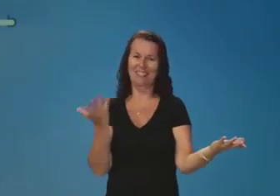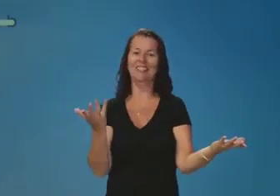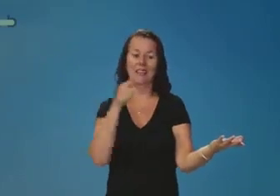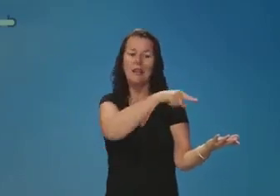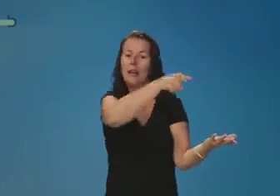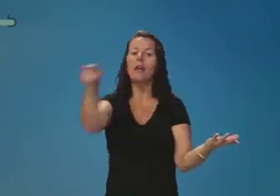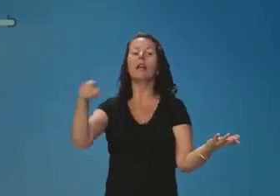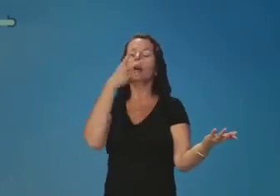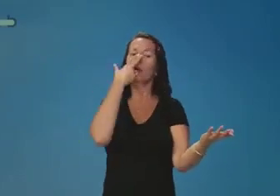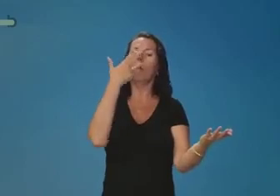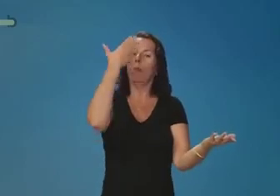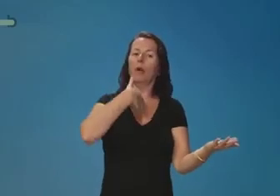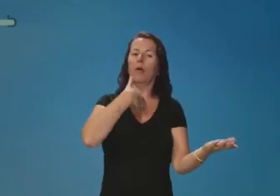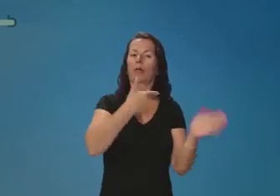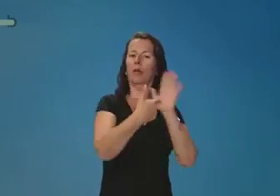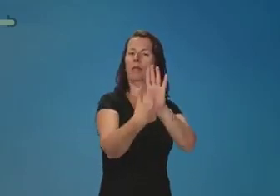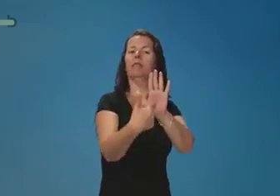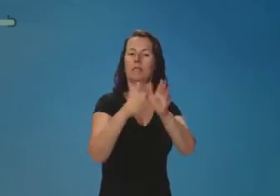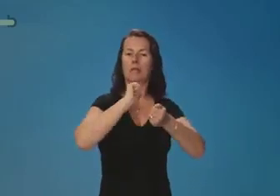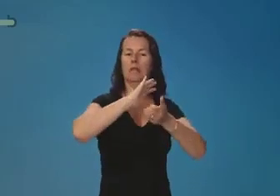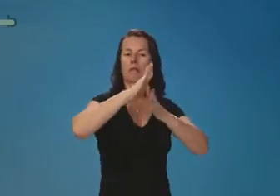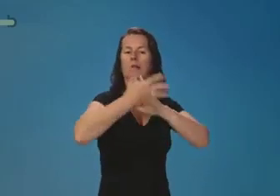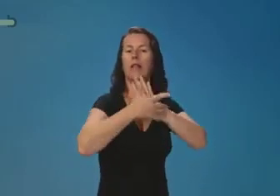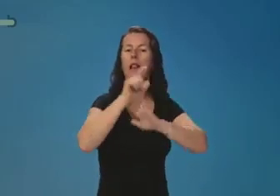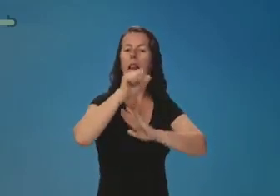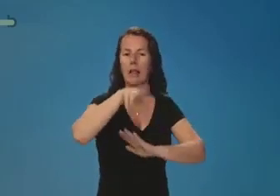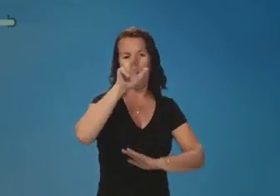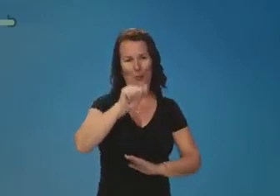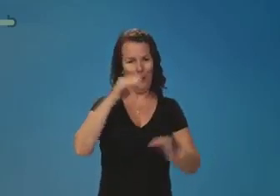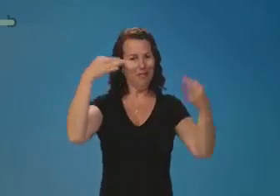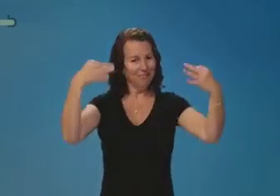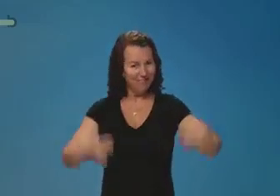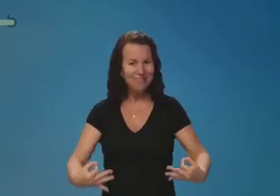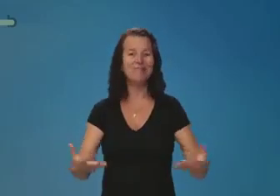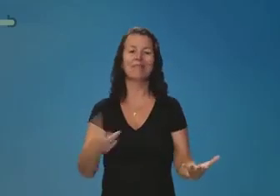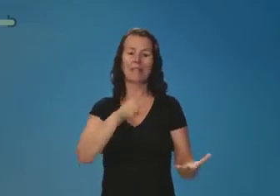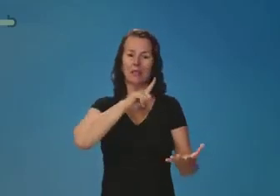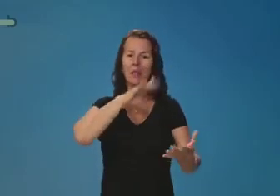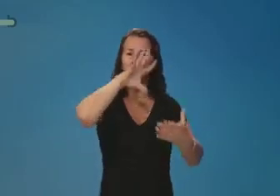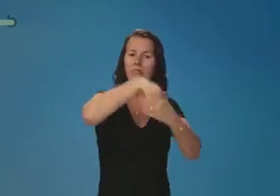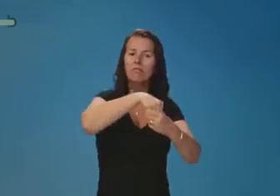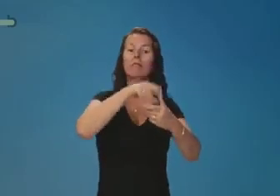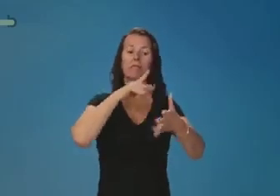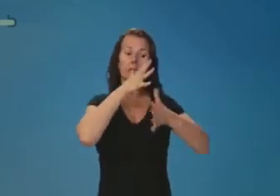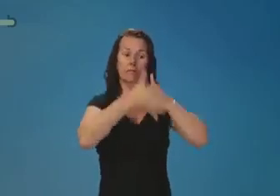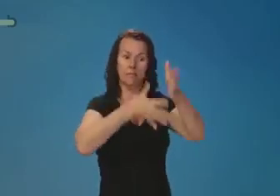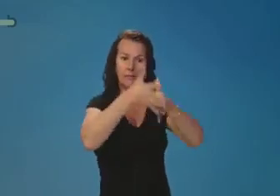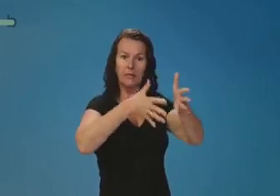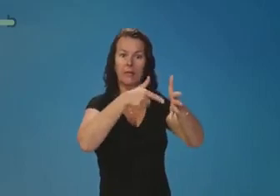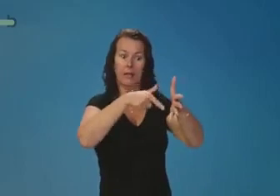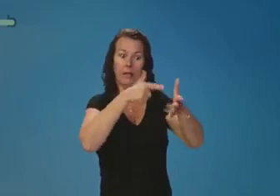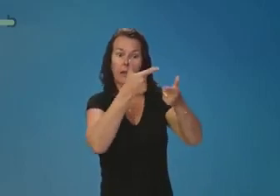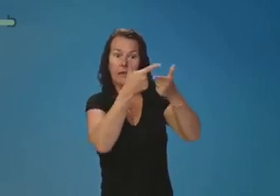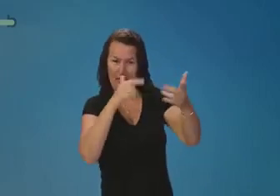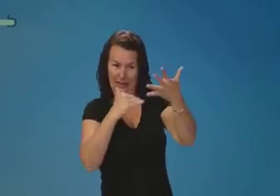um. Agora temos uma vasta amostra de usuários da Libras efetivamente usando essa língua. Além